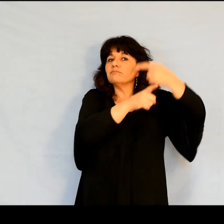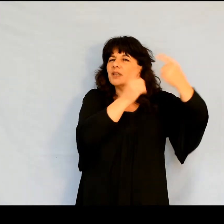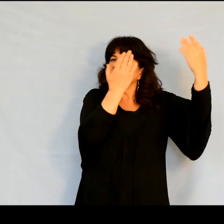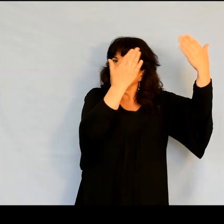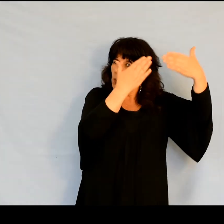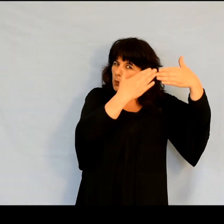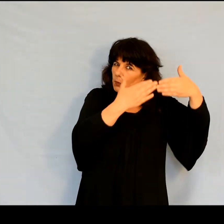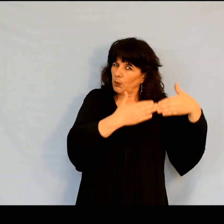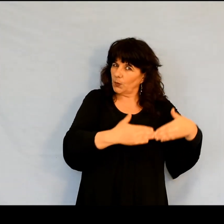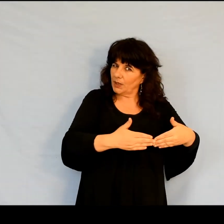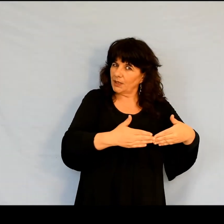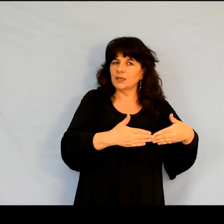les étoiles.